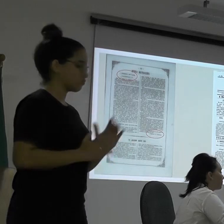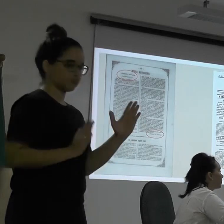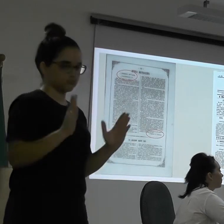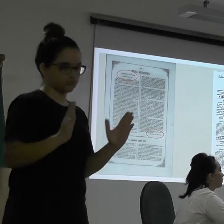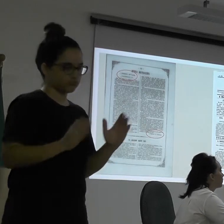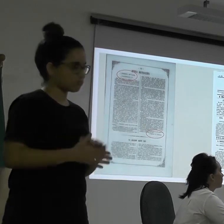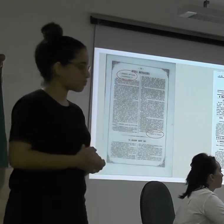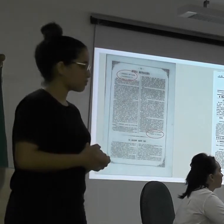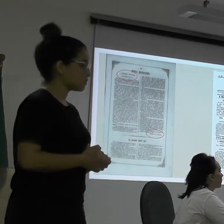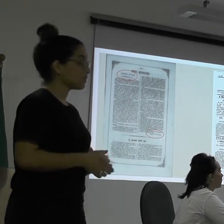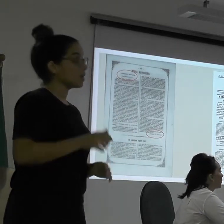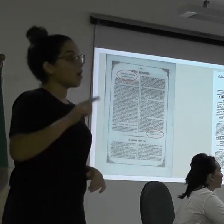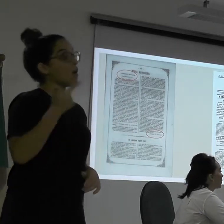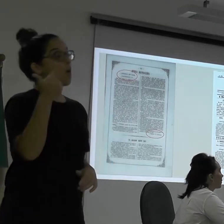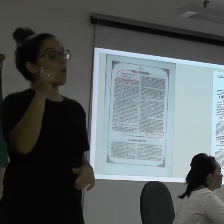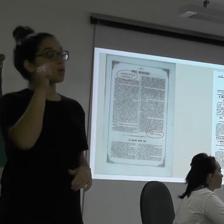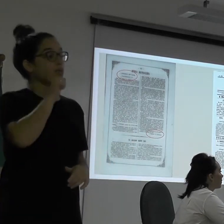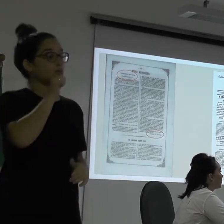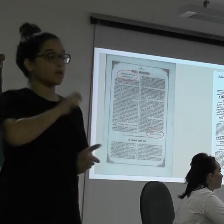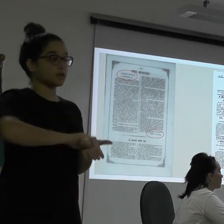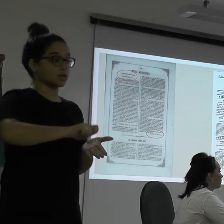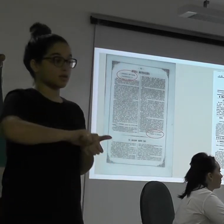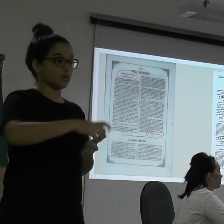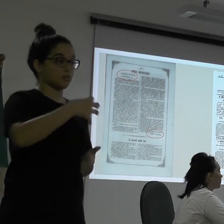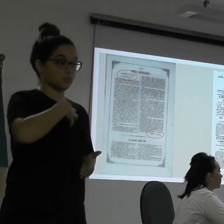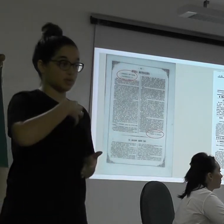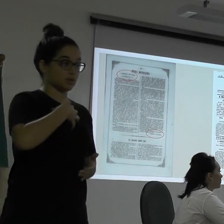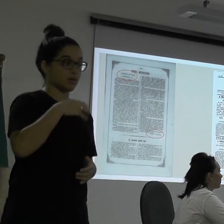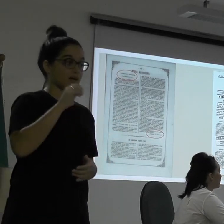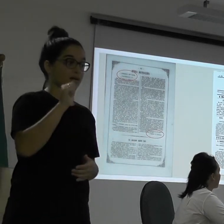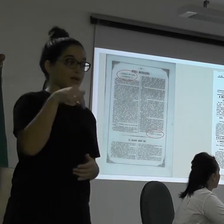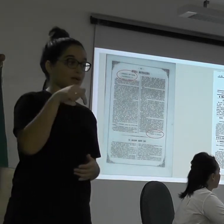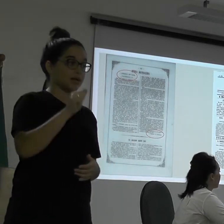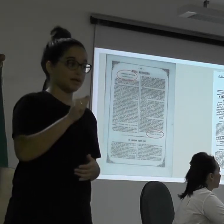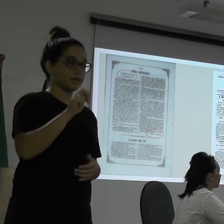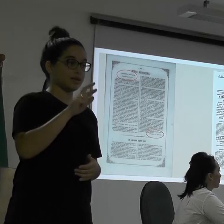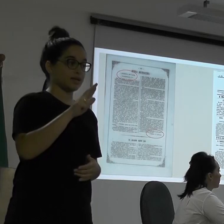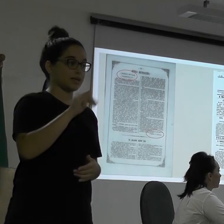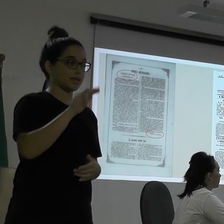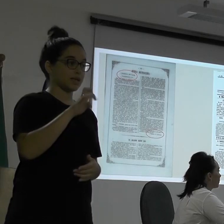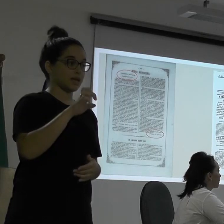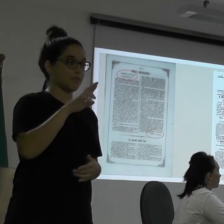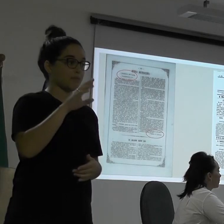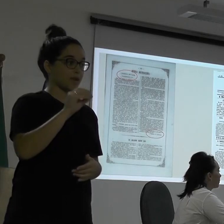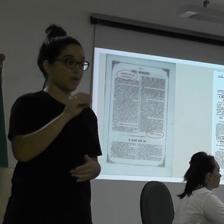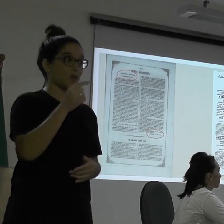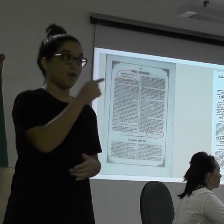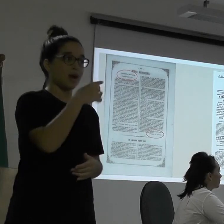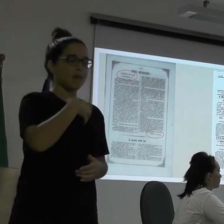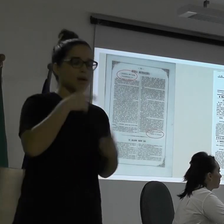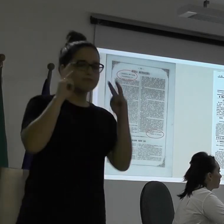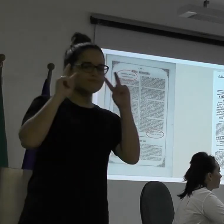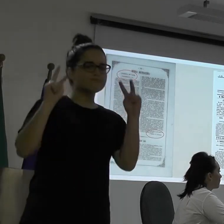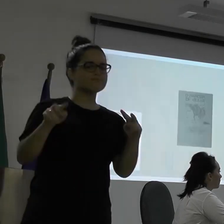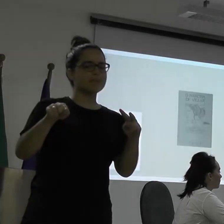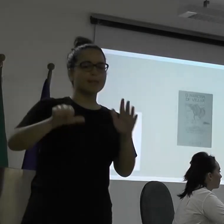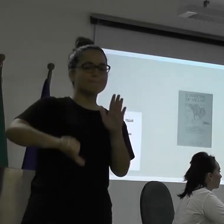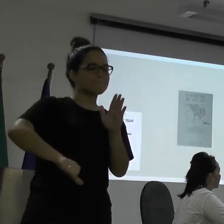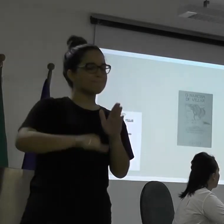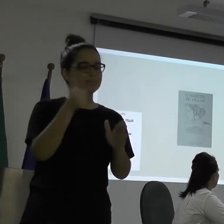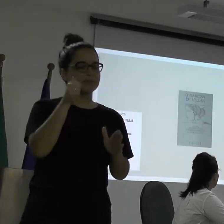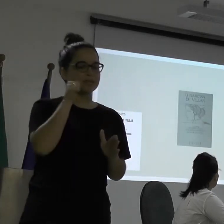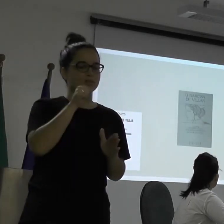A escritora baiana Ana Ribeiro de Góes Bittencourt, reconhecida na Bahia como a primeira ficcionista e a primeira romancista